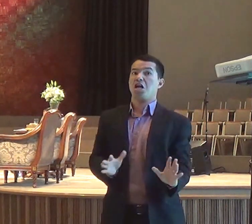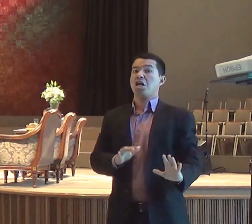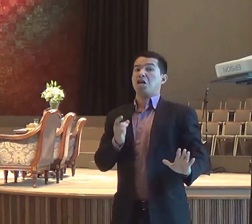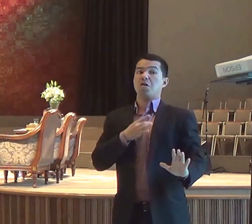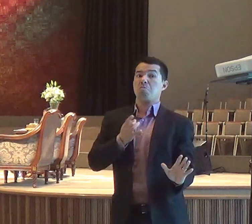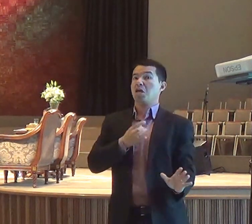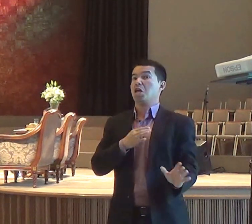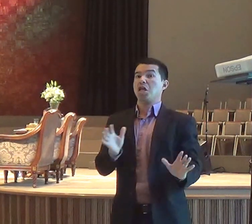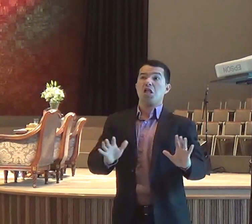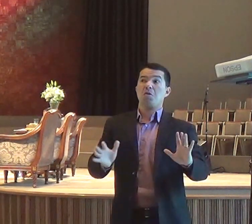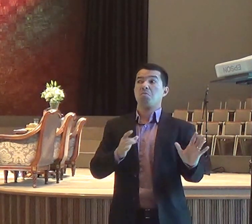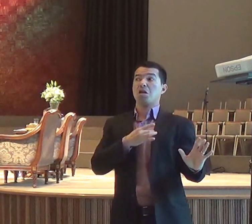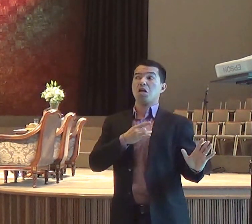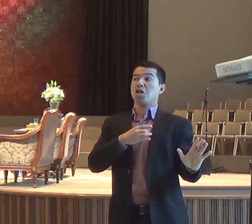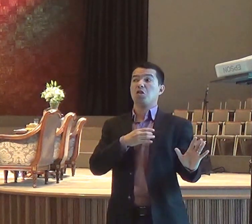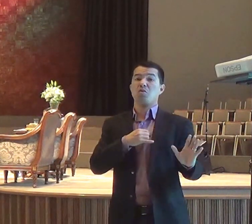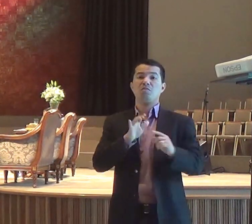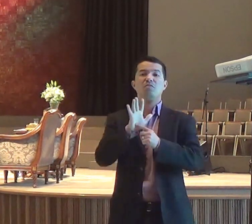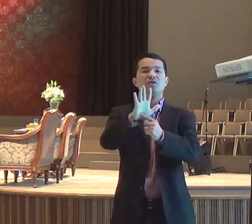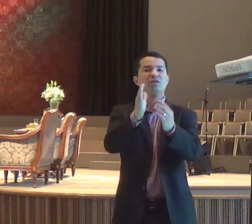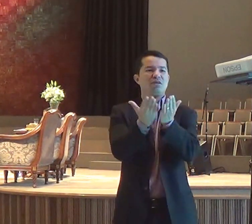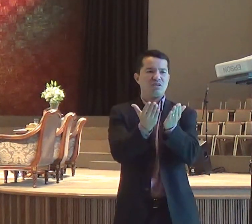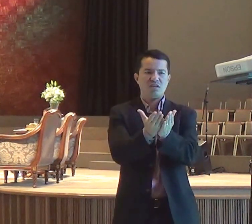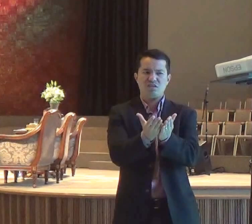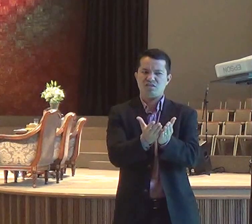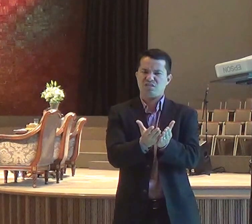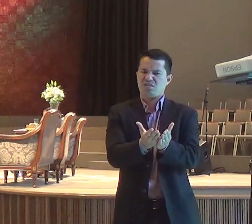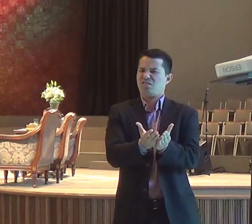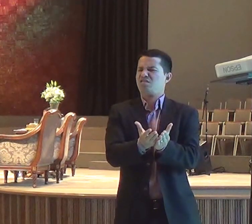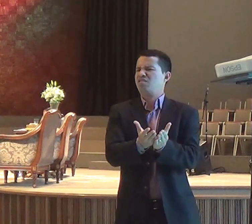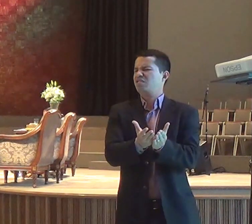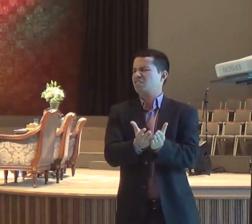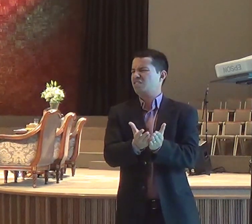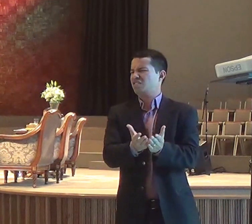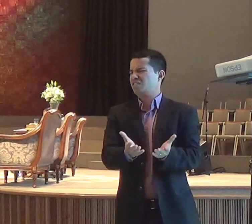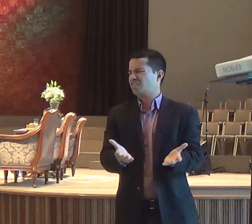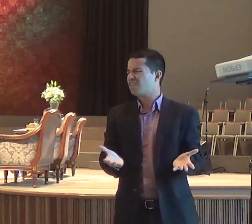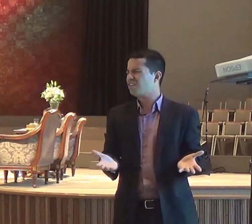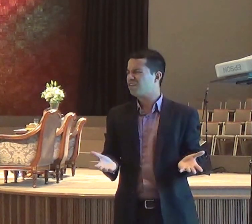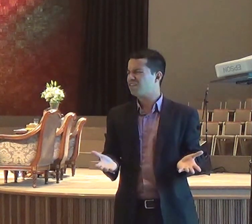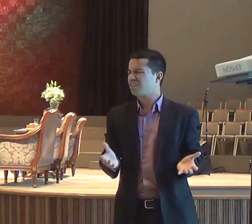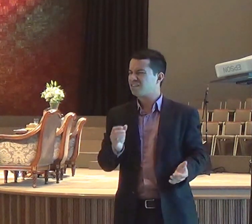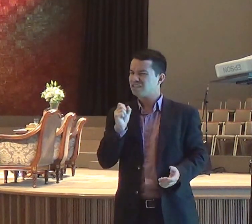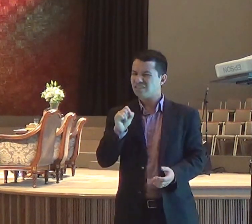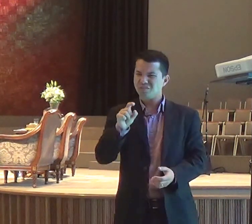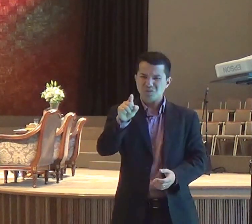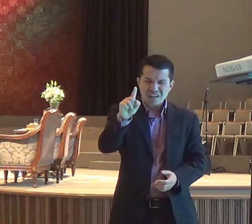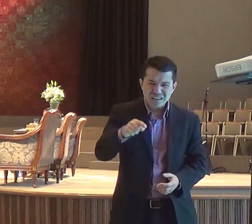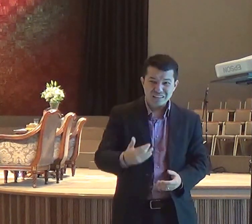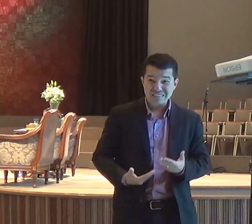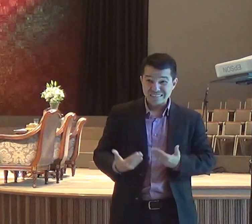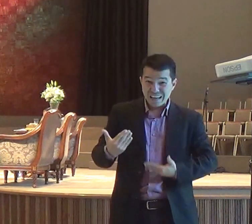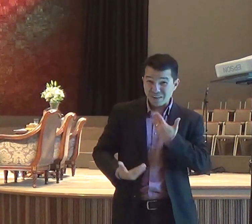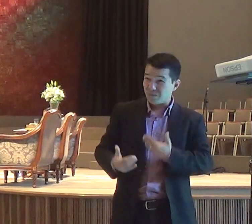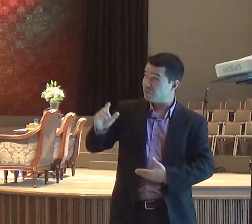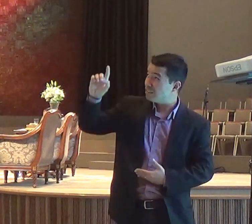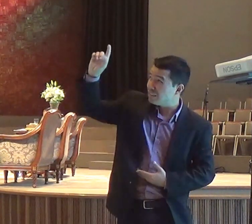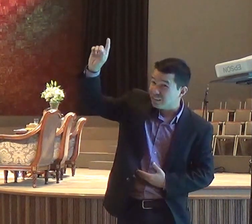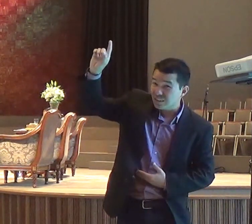senhor, da minha vida, e se você, servo de Deus, está vivendo decepção, com